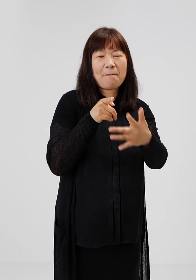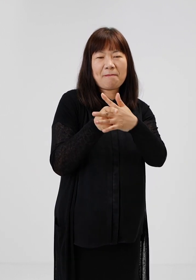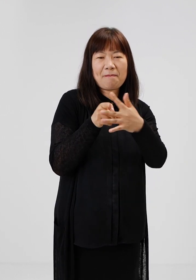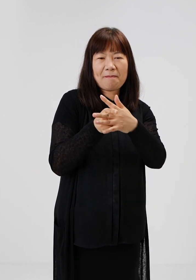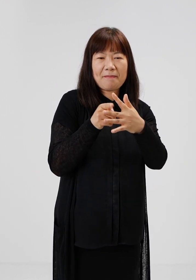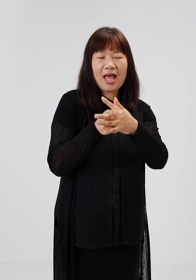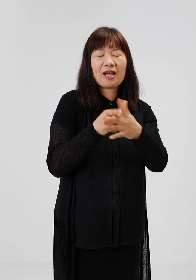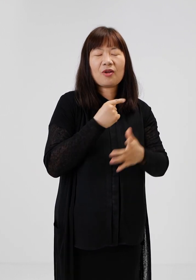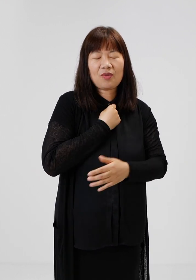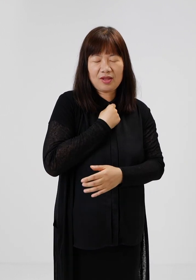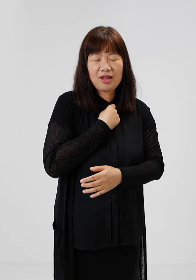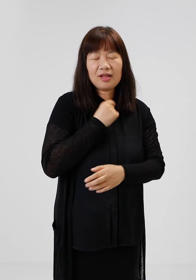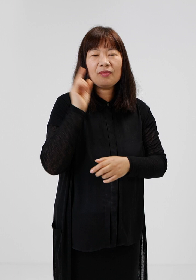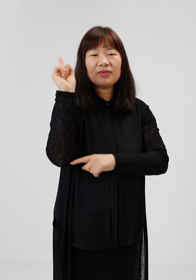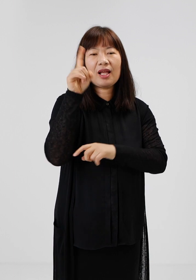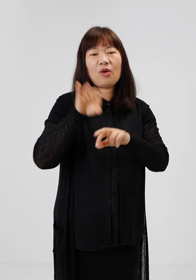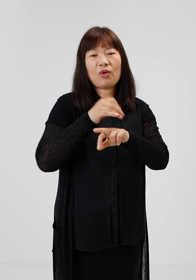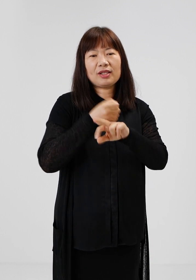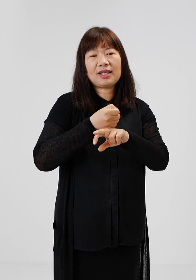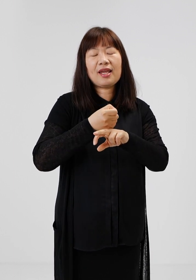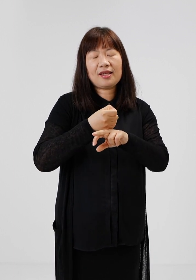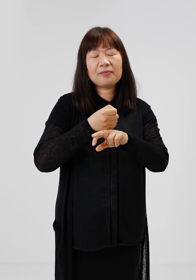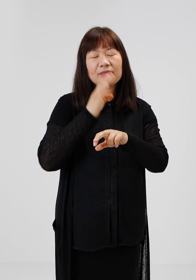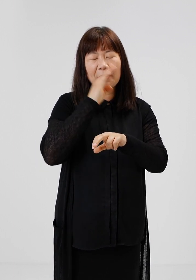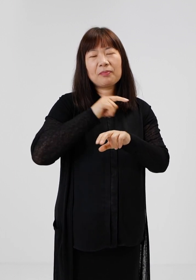파악하길 원했던 거예요.